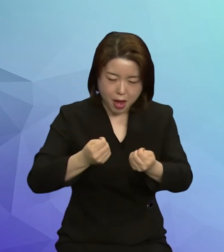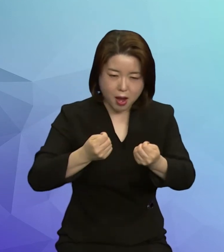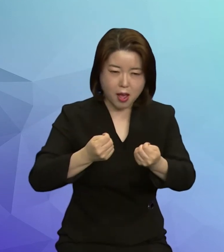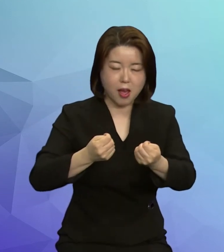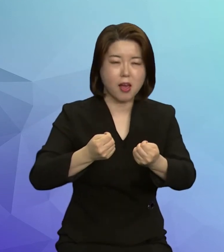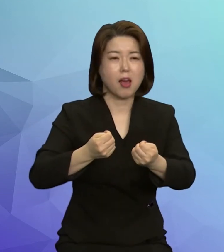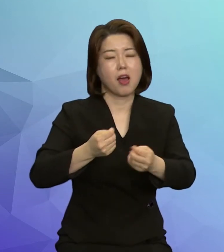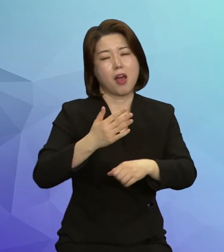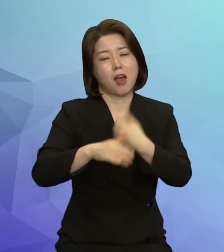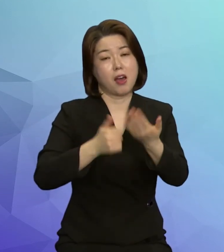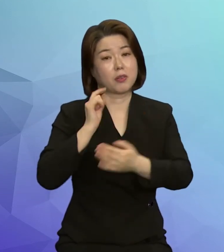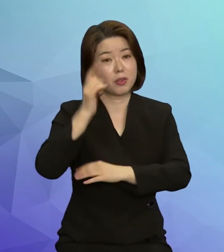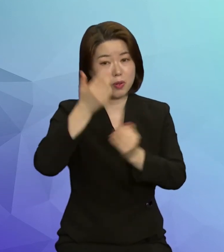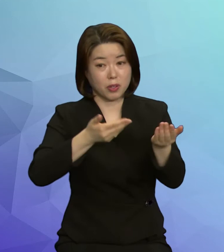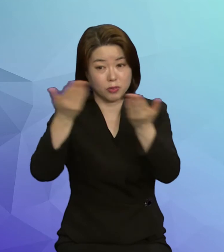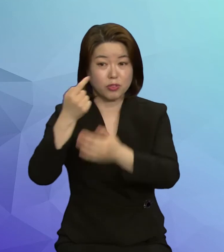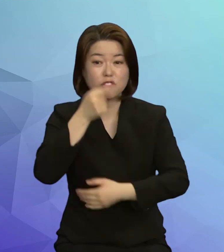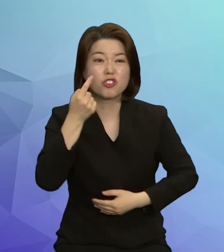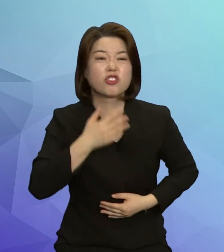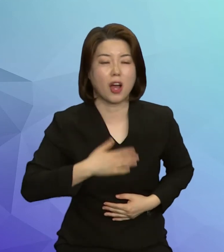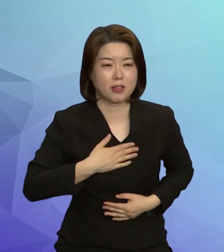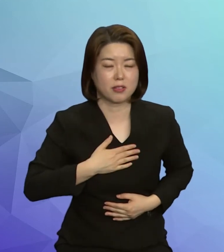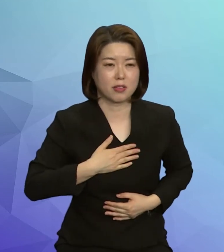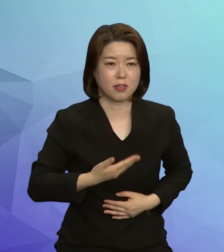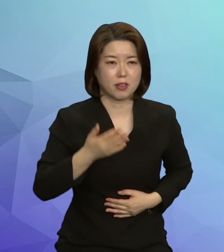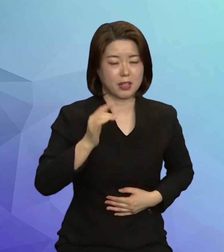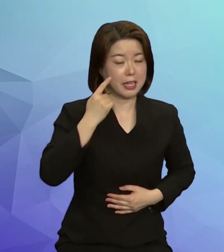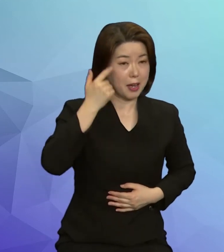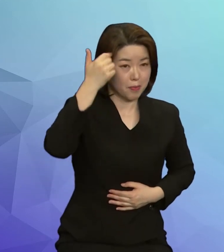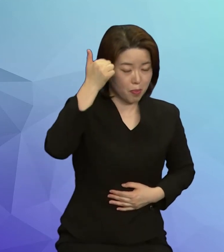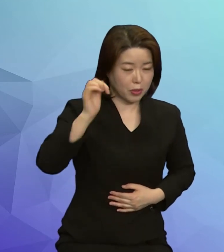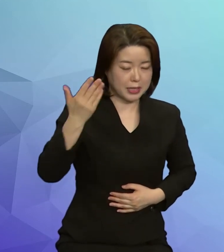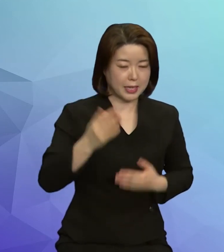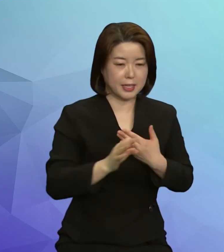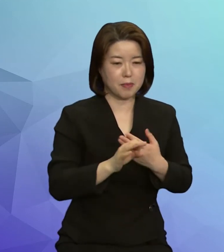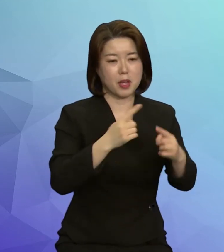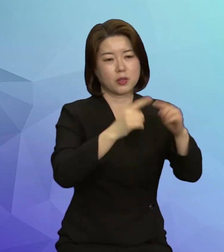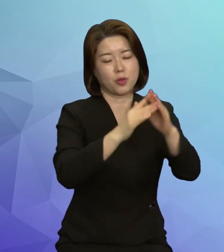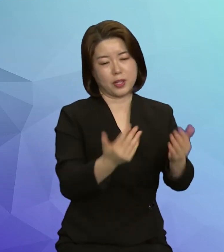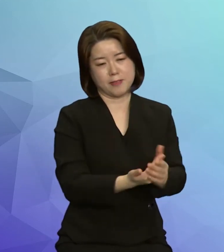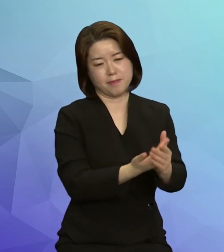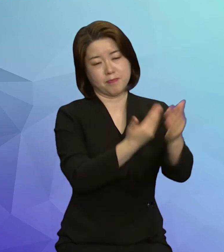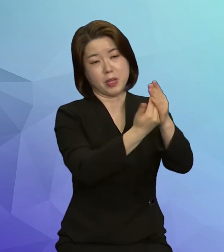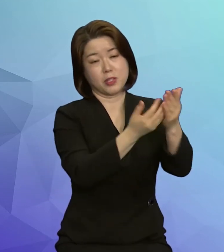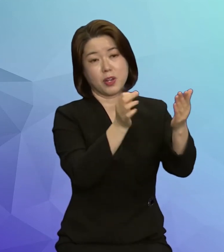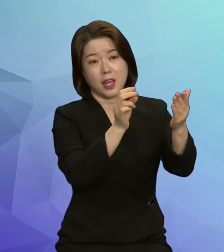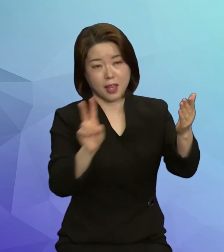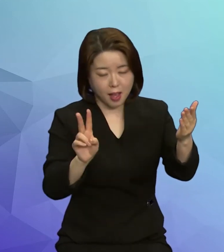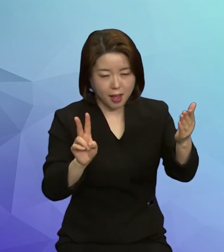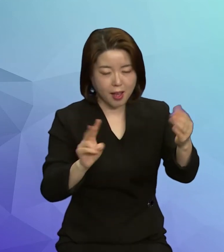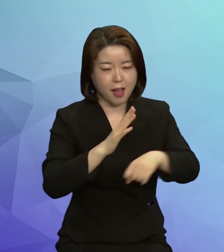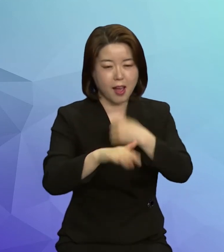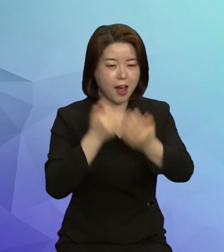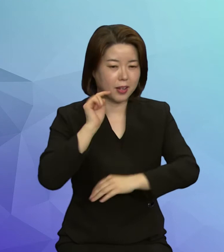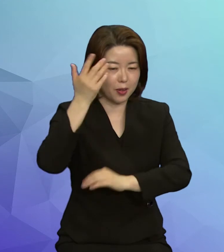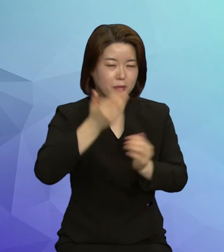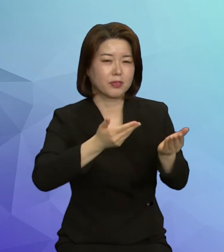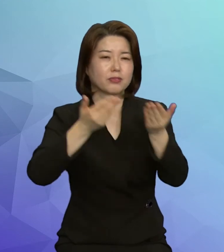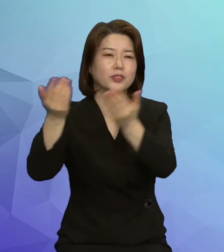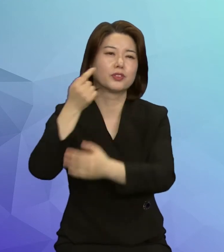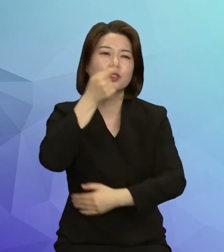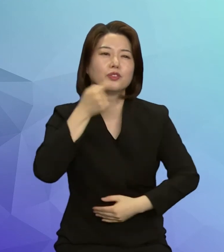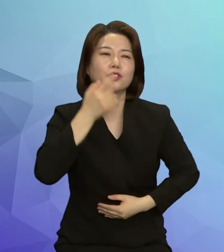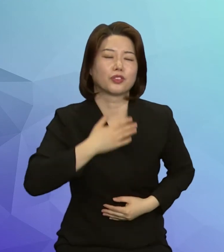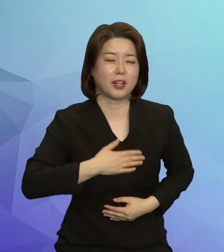하나님께 영광 돌리는 건 줄 알았어요. 목사가 되고 나면 교회가 성장해야 하나님께 영광 돌리는 건 줄